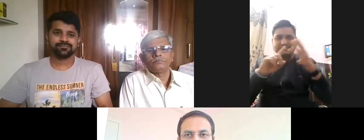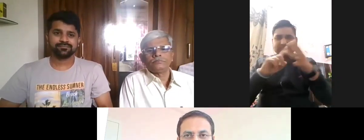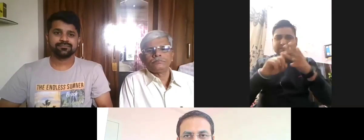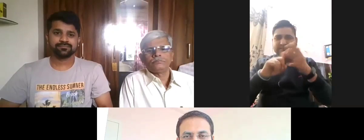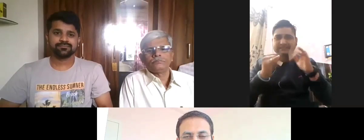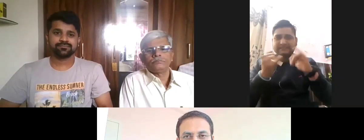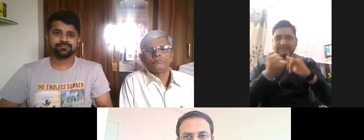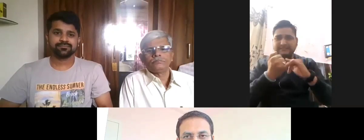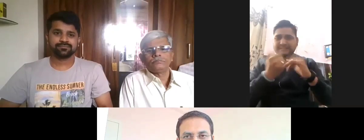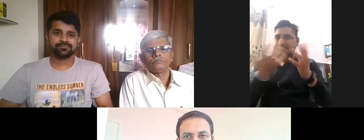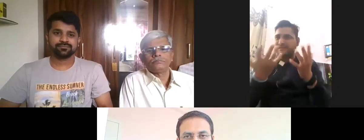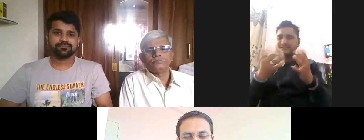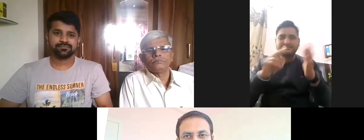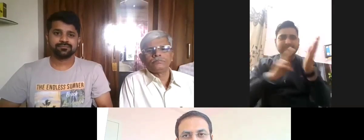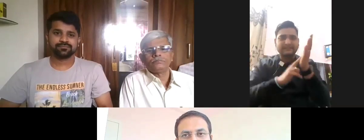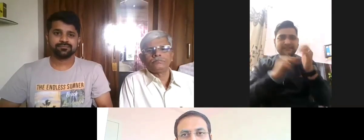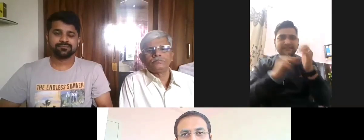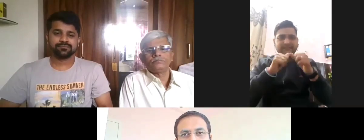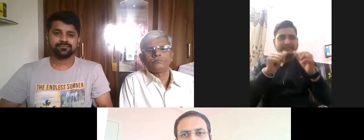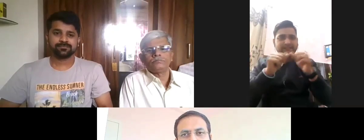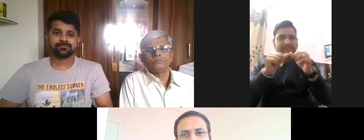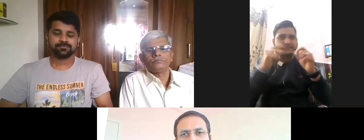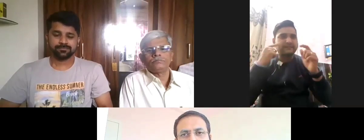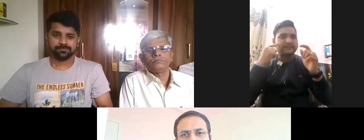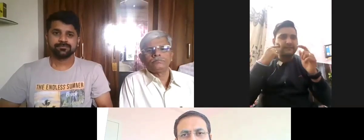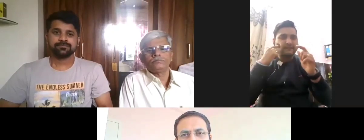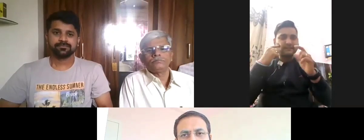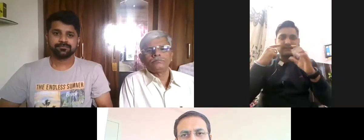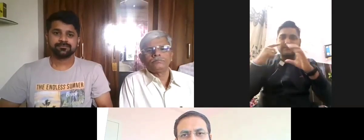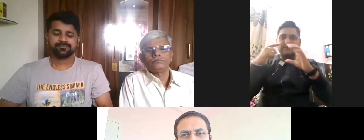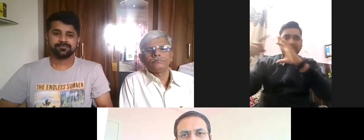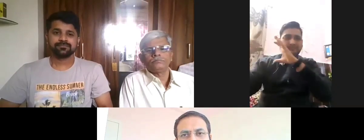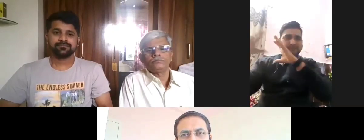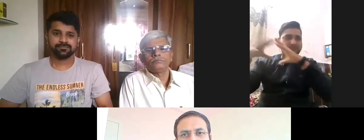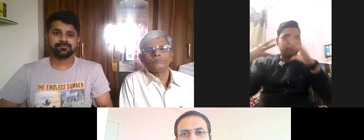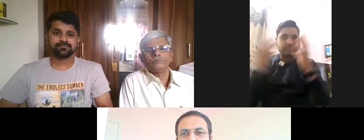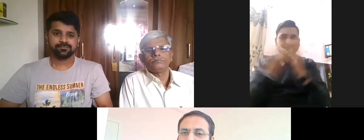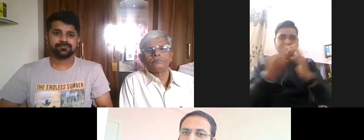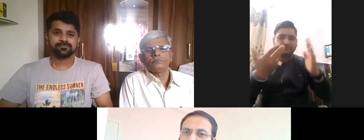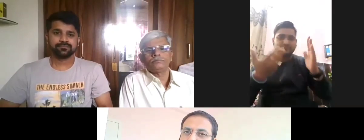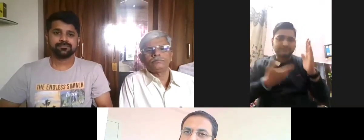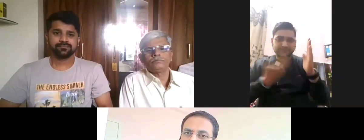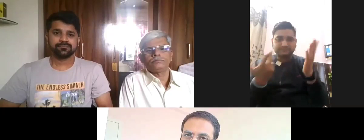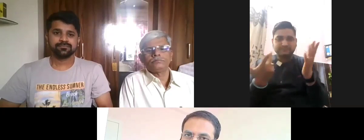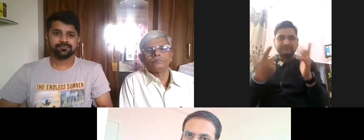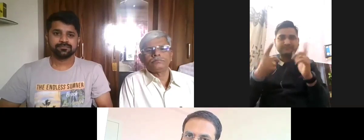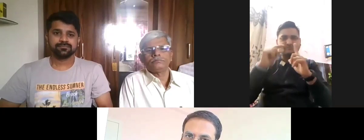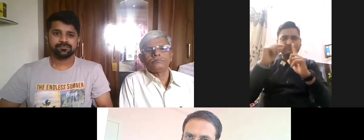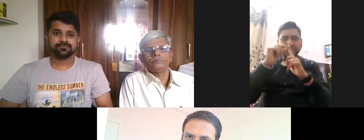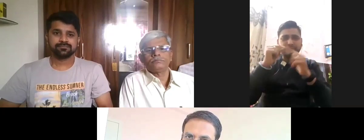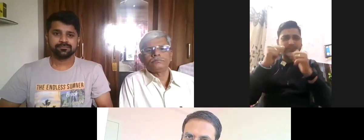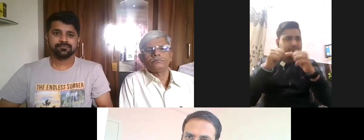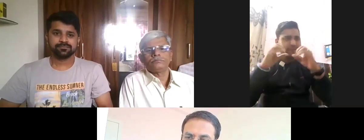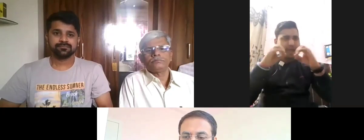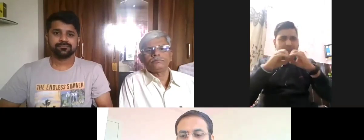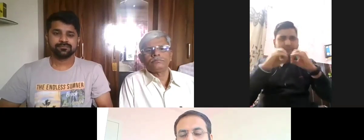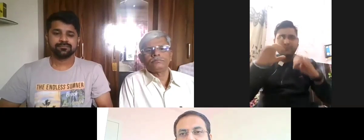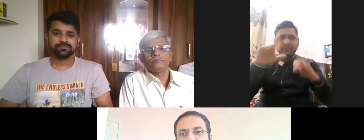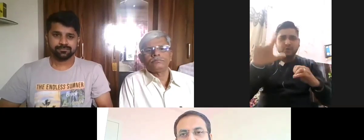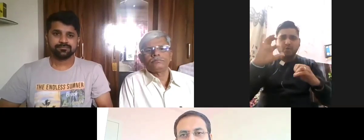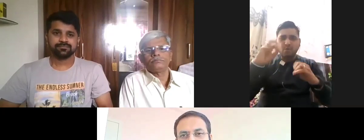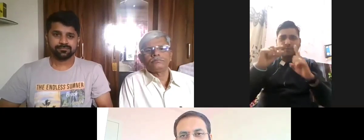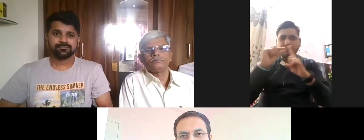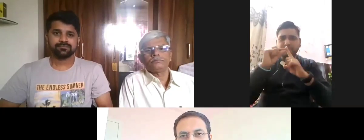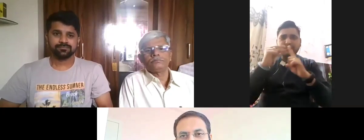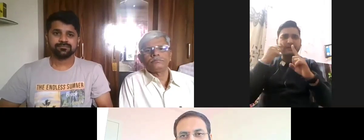पैब्लो पिकासो जो एक बहुत ऊंचे दर्जे के आर्टिस्ट थे, उन्होंने